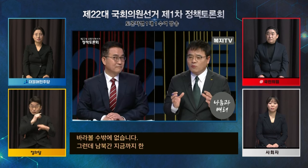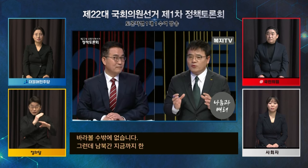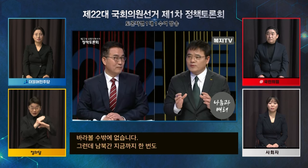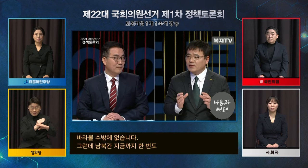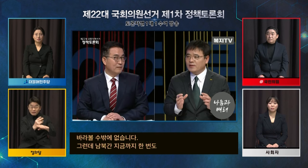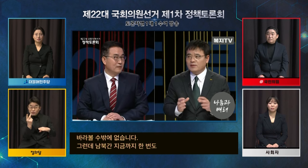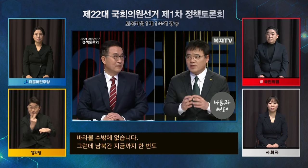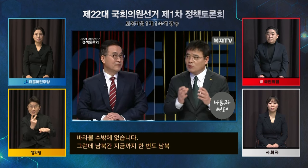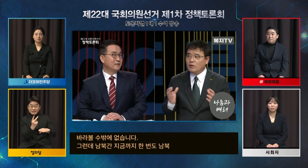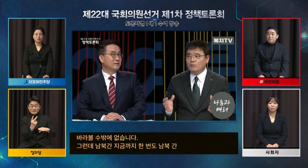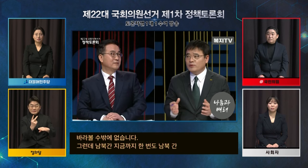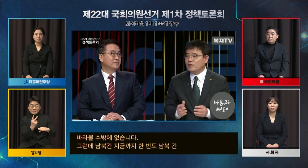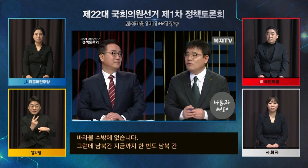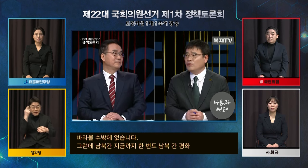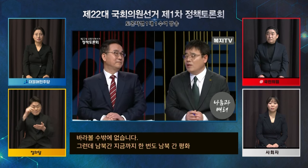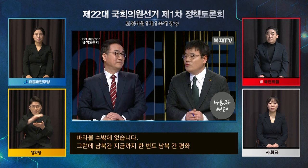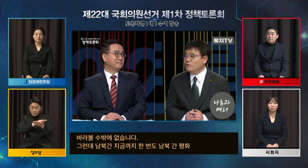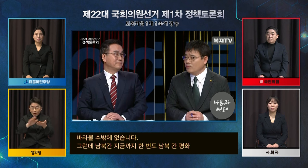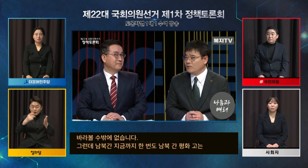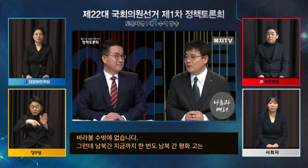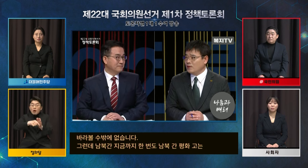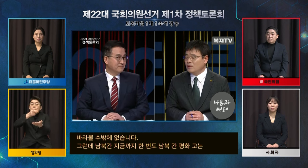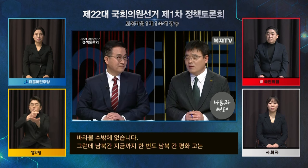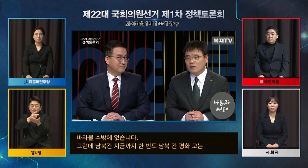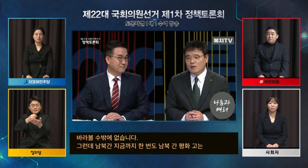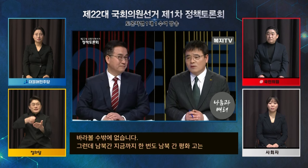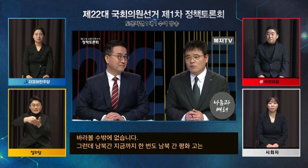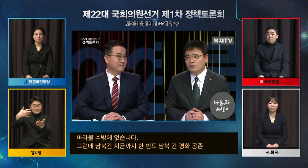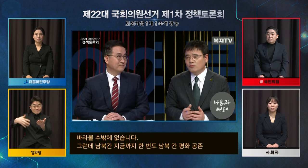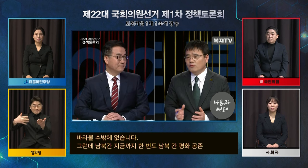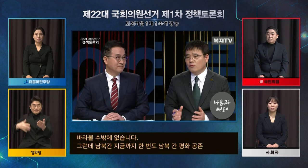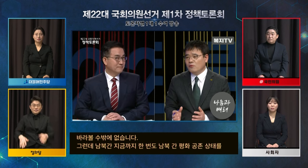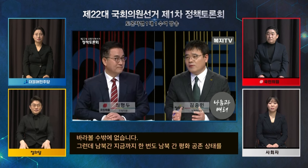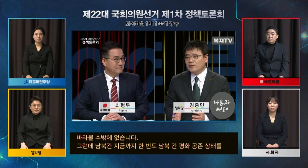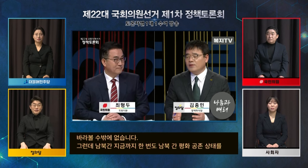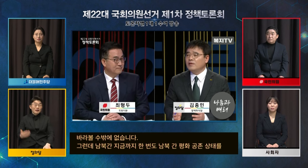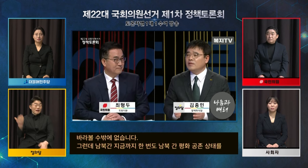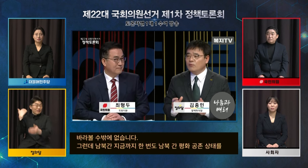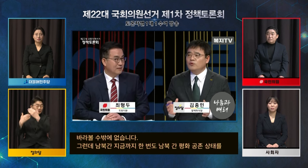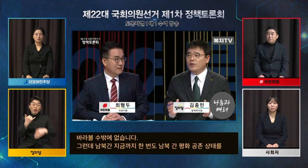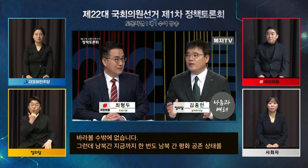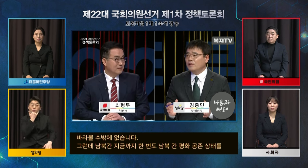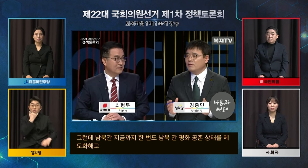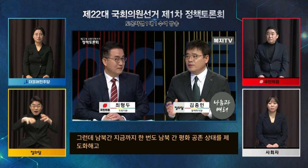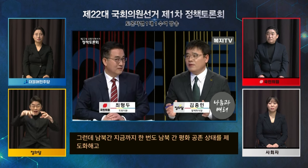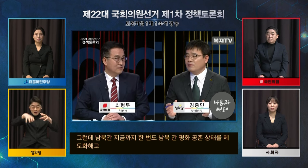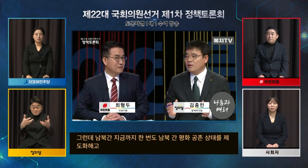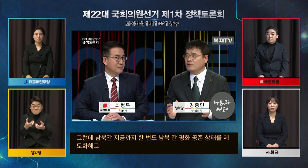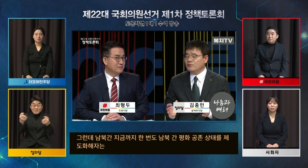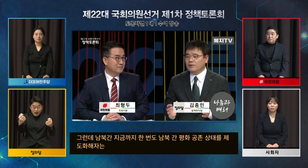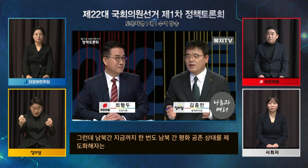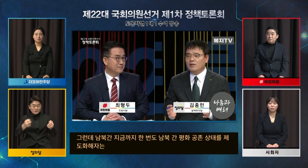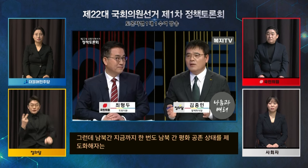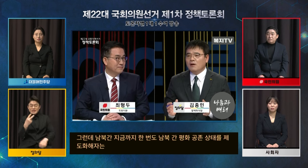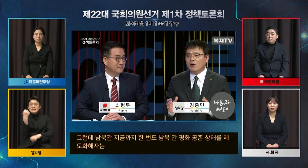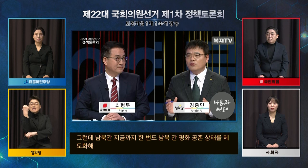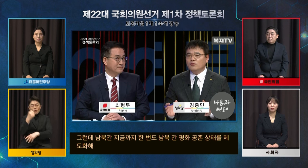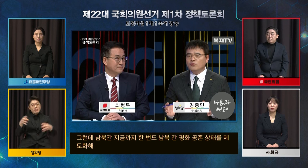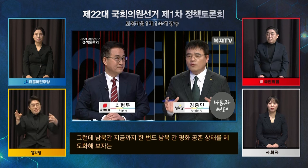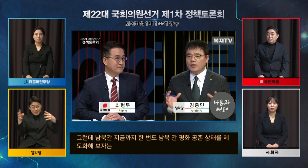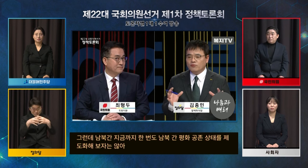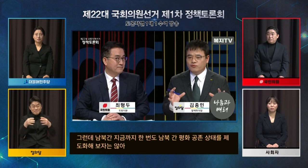평화 공존 상태를 제도화해보자 이런 논의를 해본 적이 없습니다. 그러니까 동서독도 예전에 기본 조약이라는 걸 체결을 하거든요. 그러니까